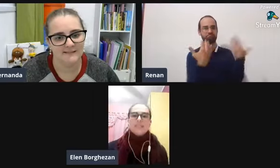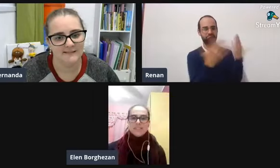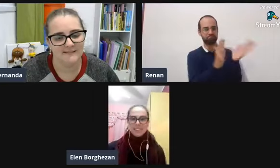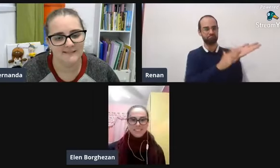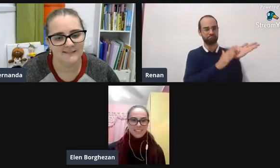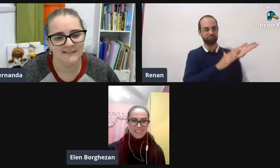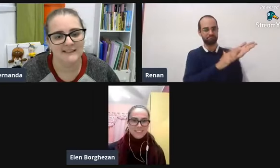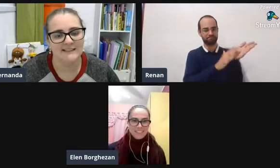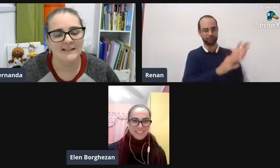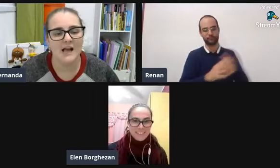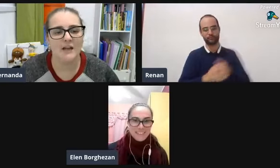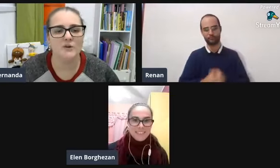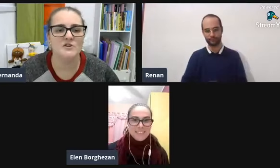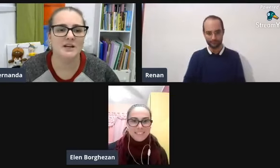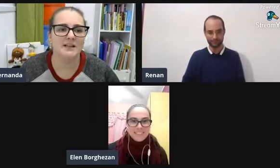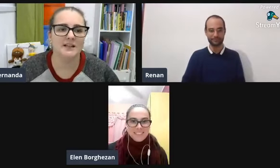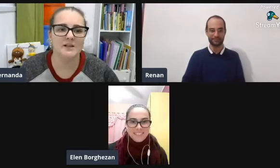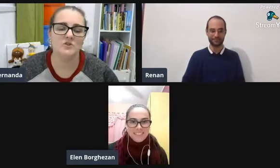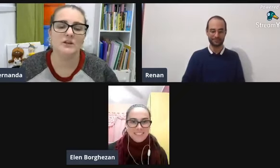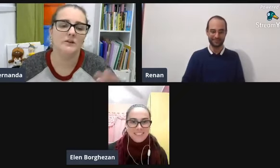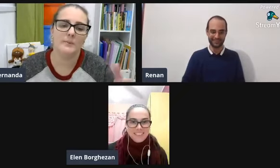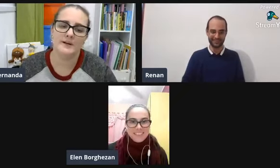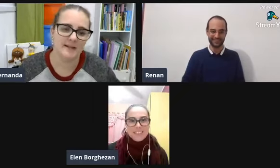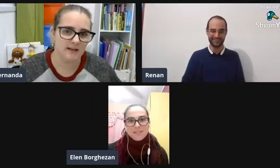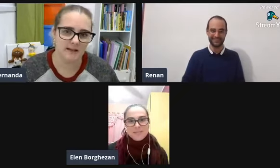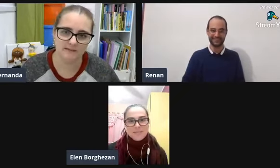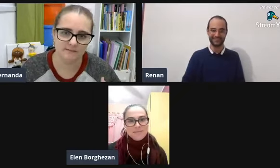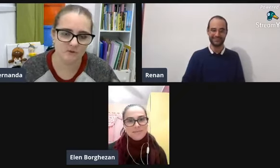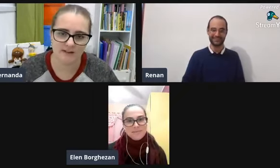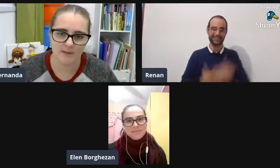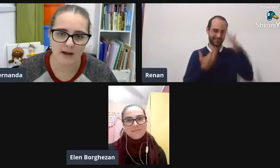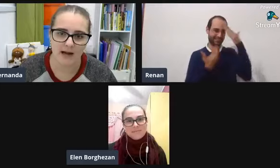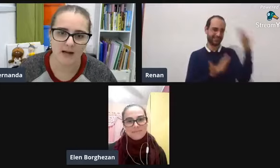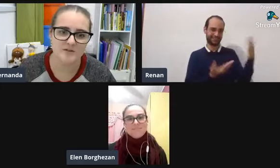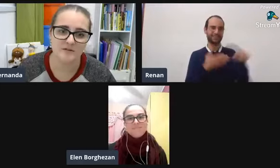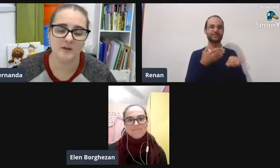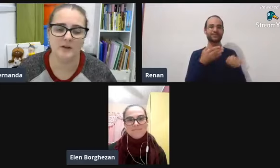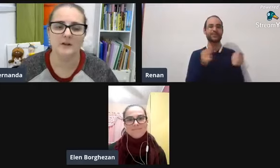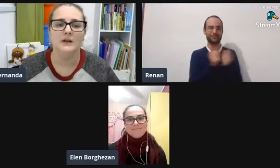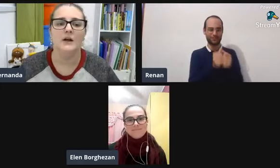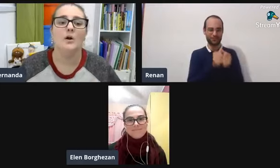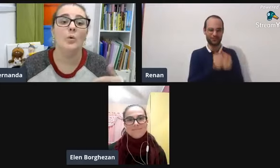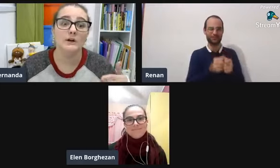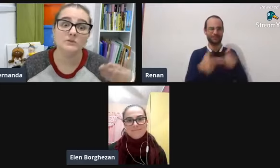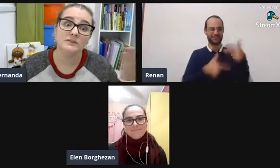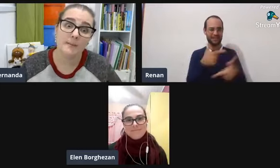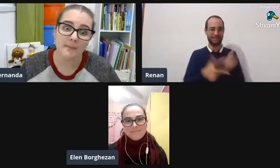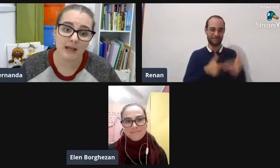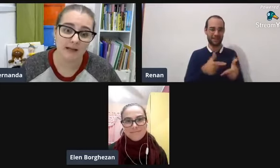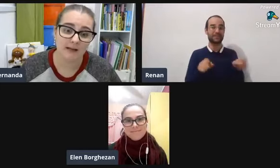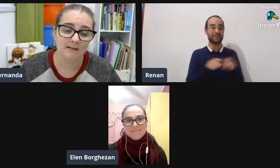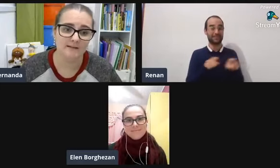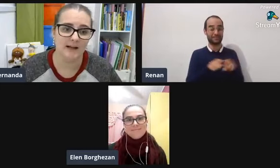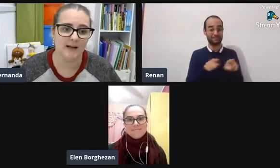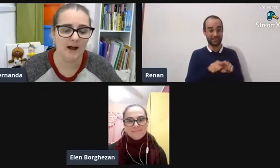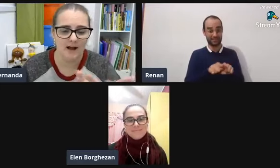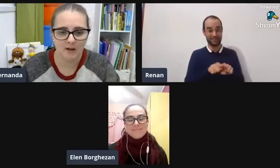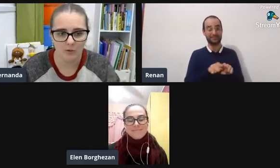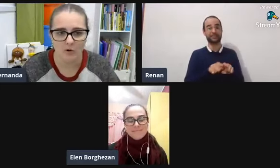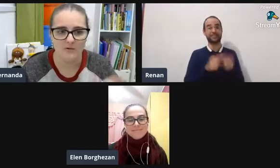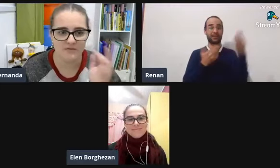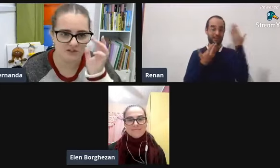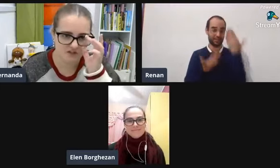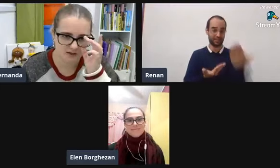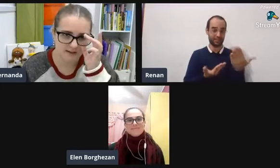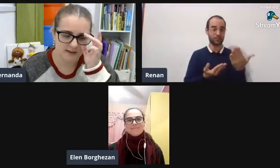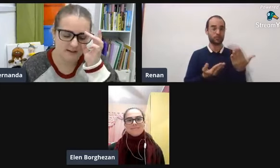senhora. Eu que te agradeço tanto a parceria nos trabalhos, enfim, quanto também, né,